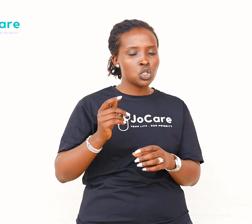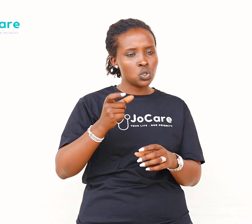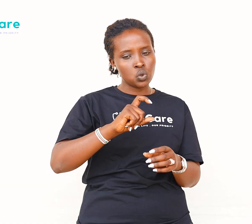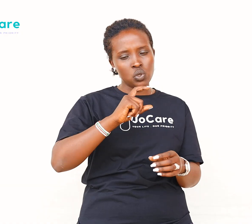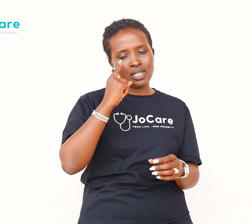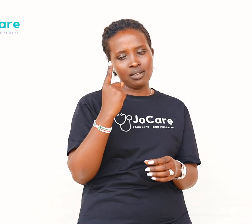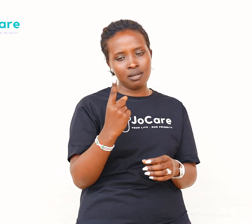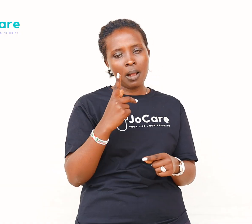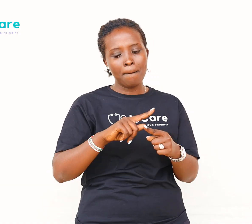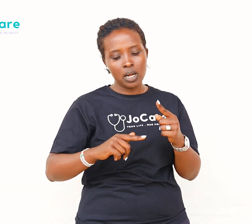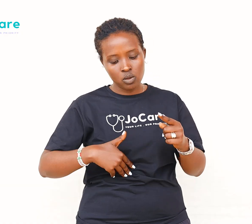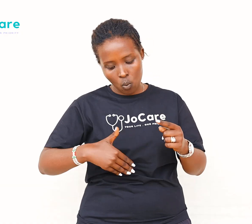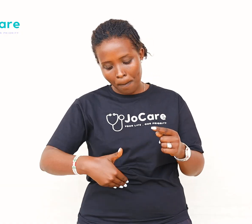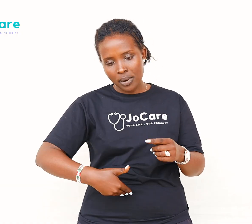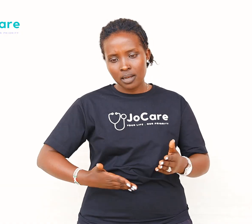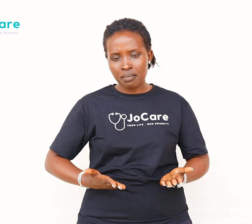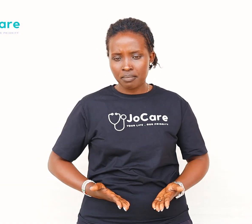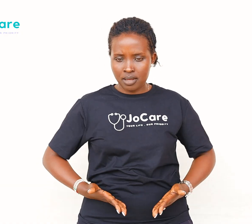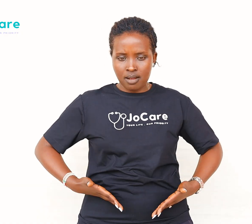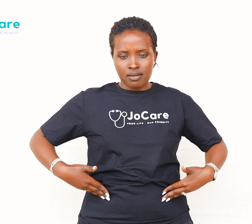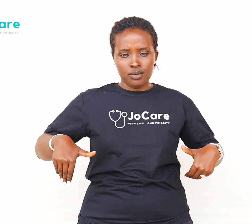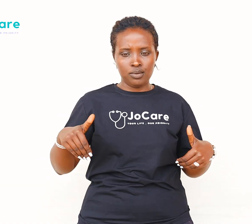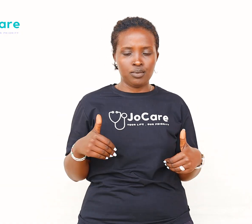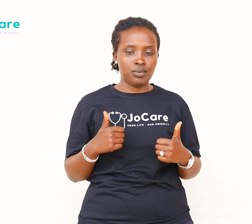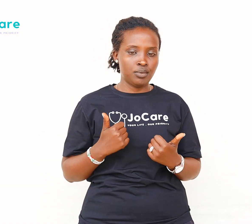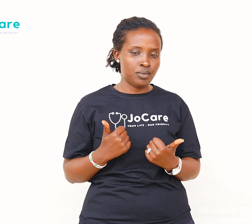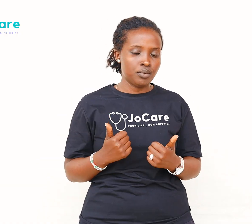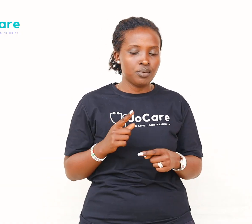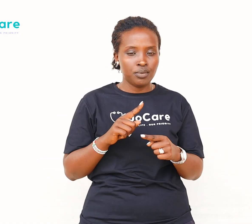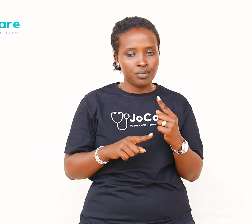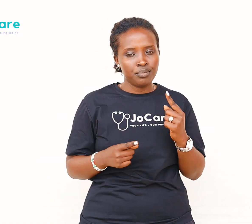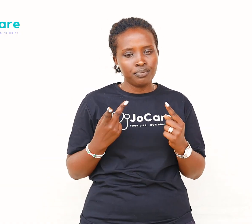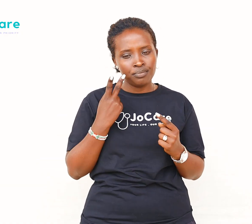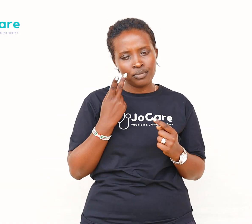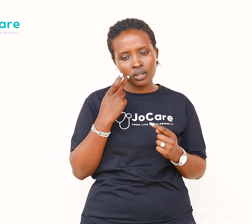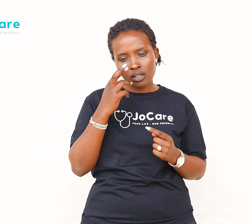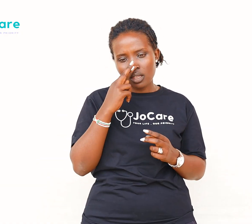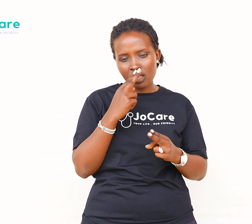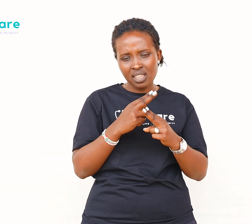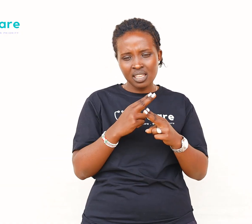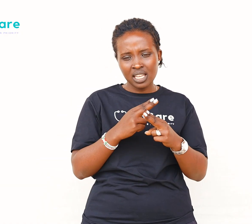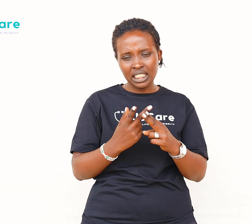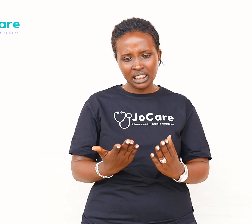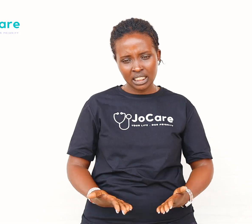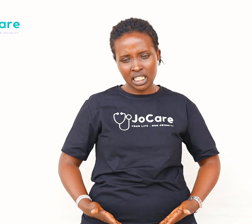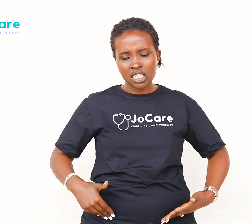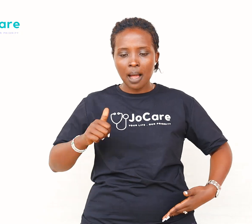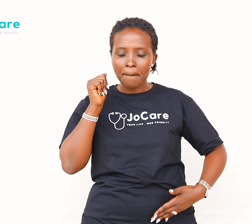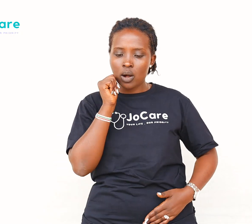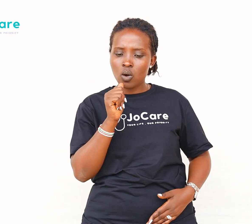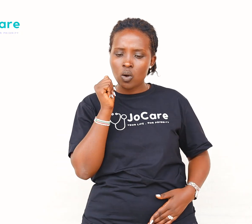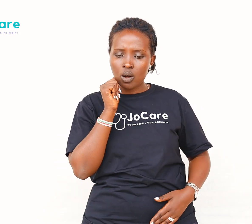uwambarira imbere y'umwenda w'imbere, cyangwa se icyo dukunze kwita amakariso ku bakobwa, ariyo bakunda